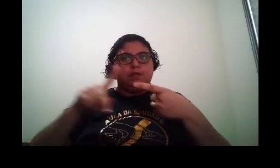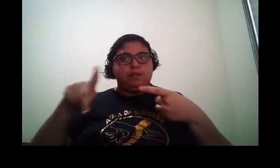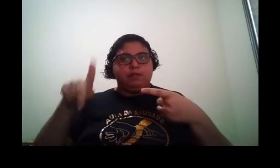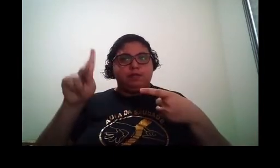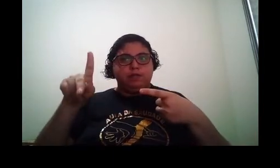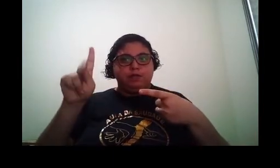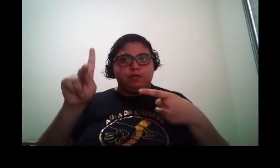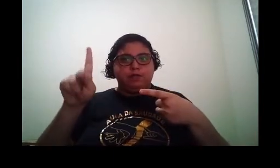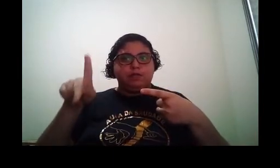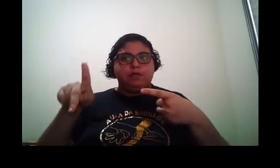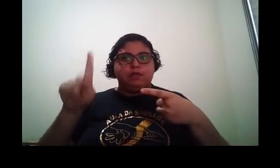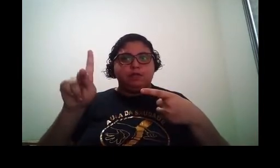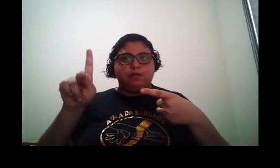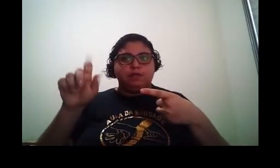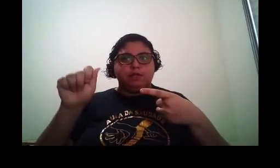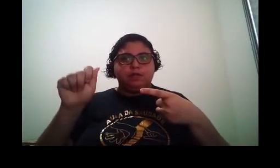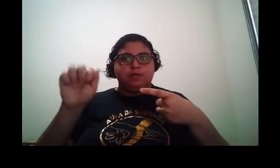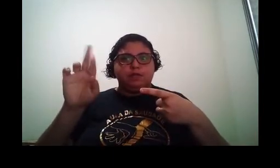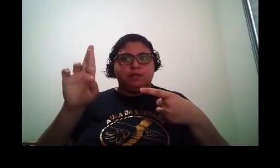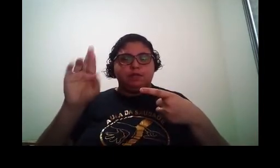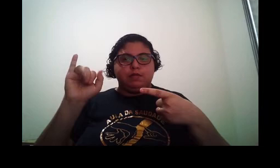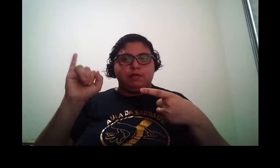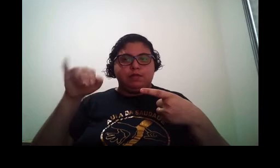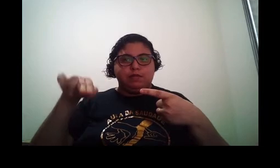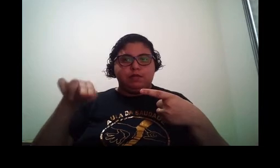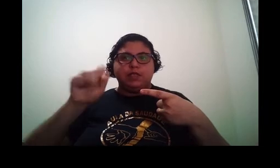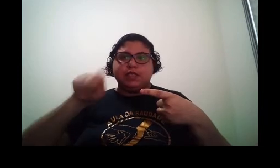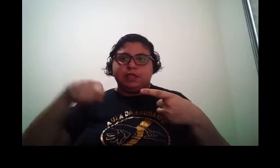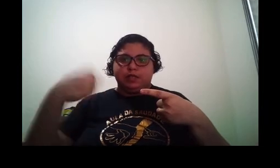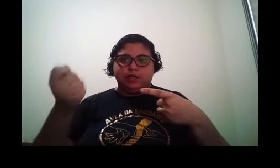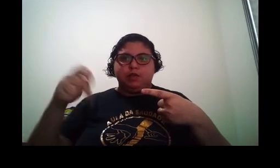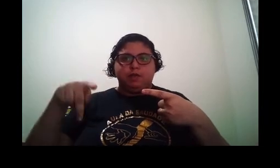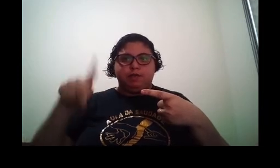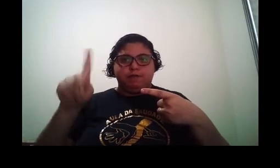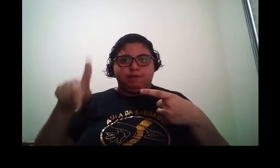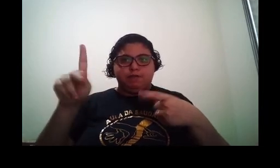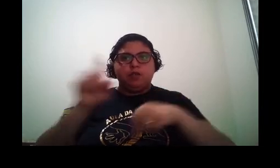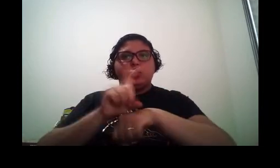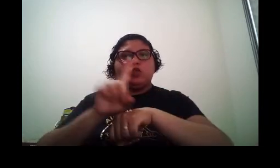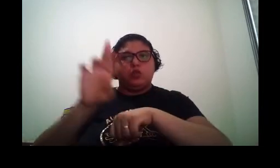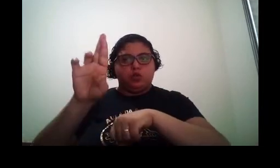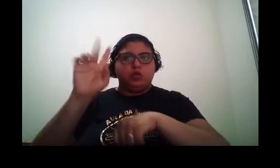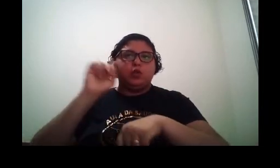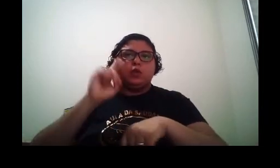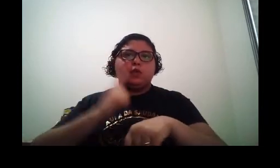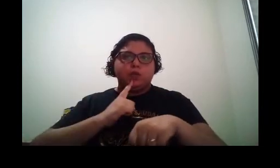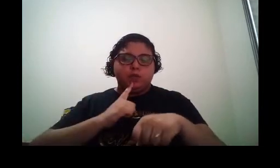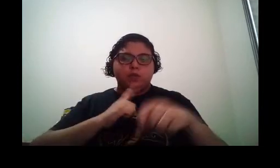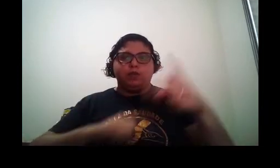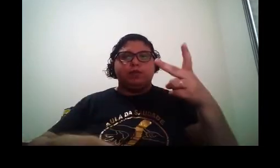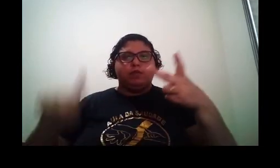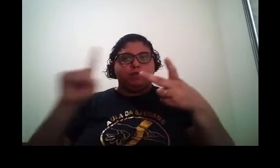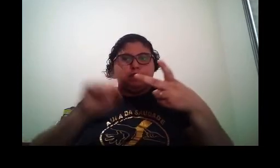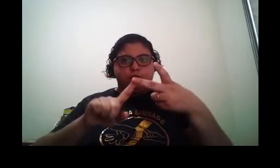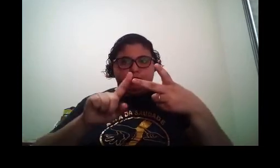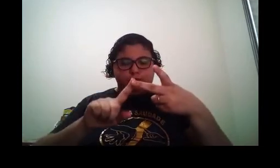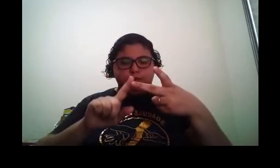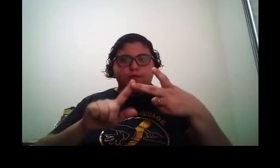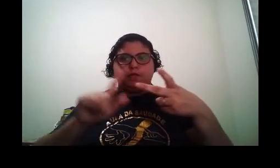primeira que vocês podem ver é a Karen Strobel, ela é uma doutora surda, e também a